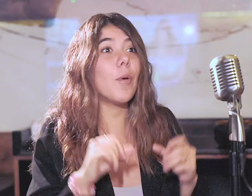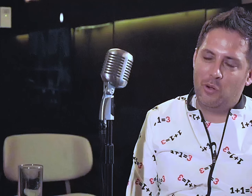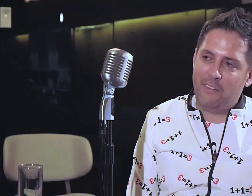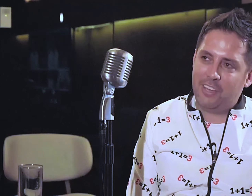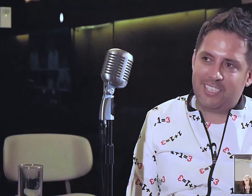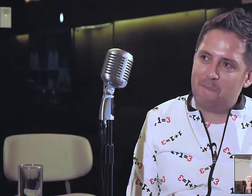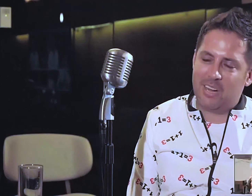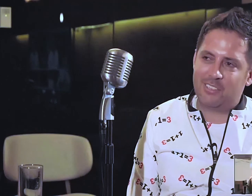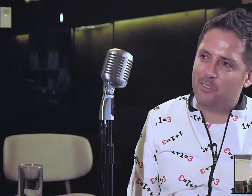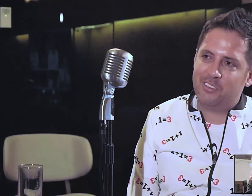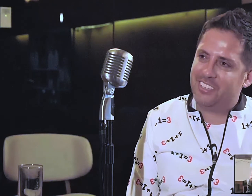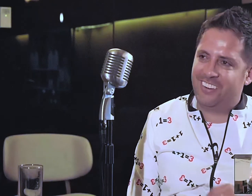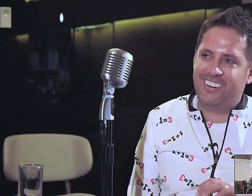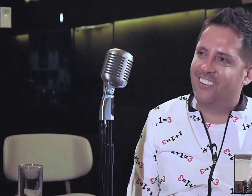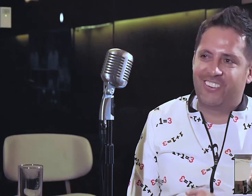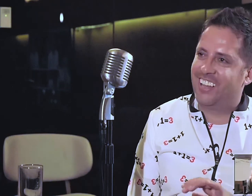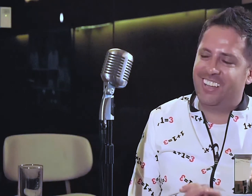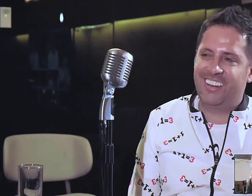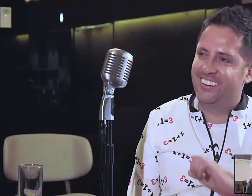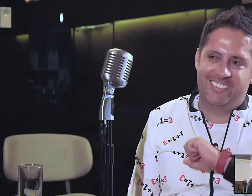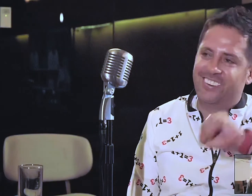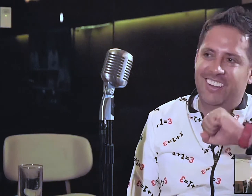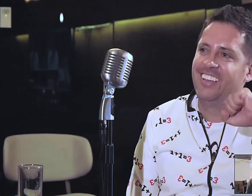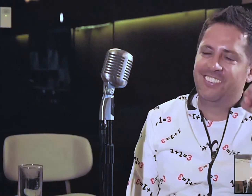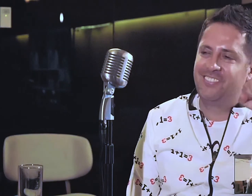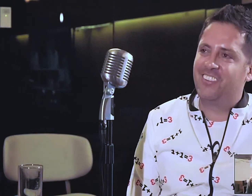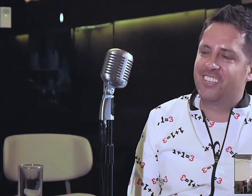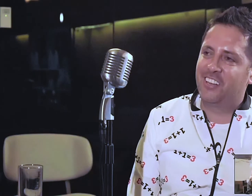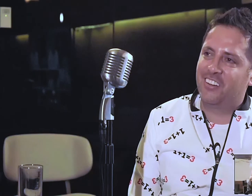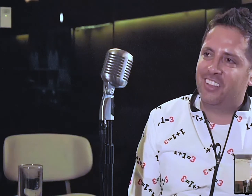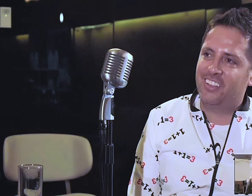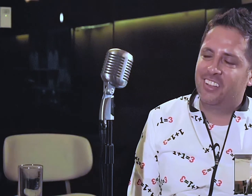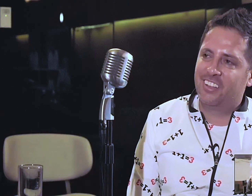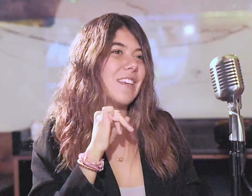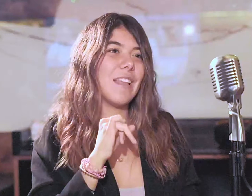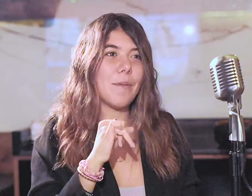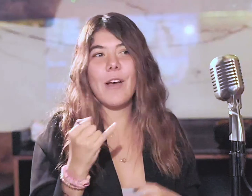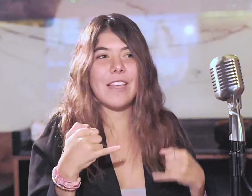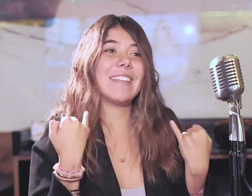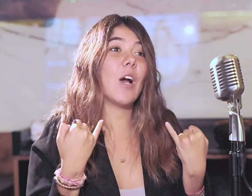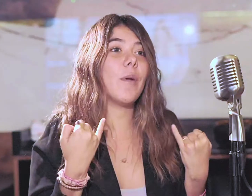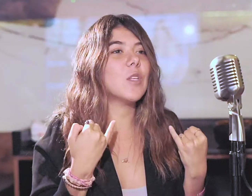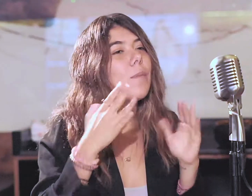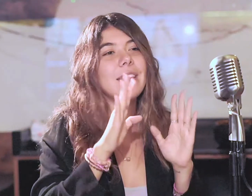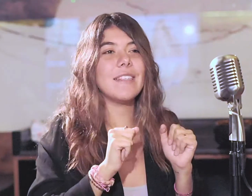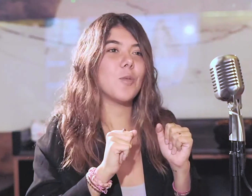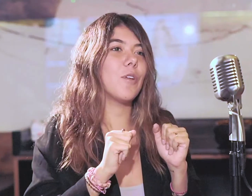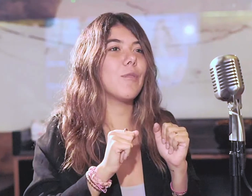no es como que silencio una locura del ver lo que suena verdad Pues sí también o sea las de jóvenes Obviamente si